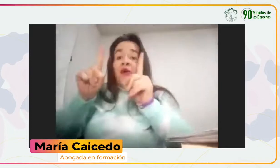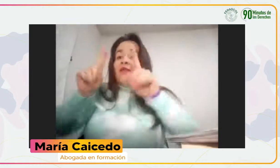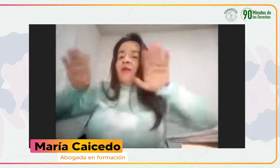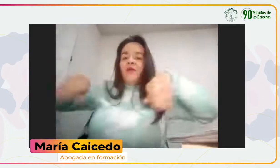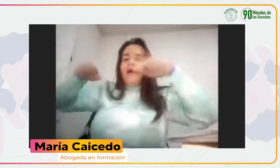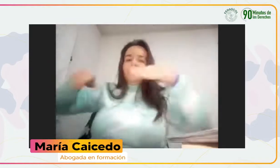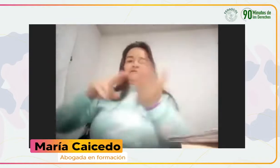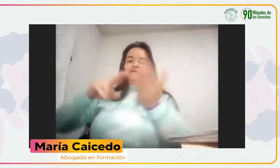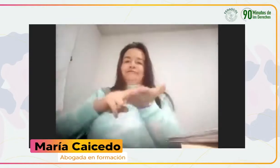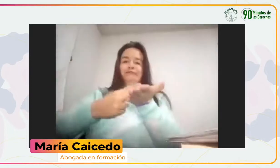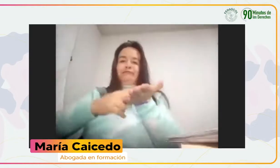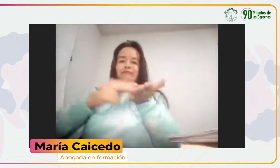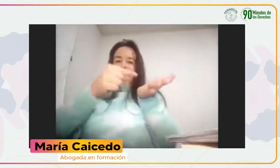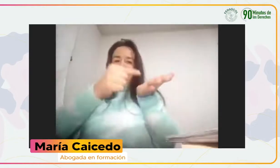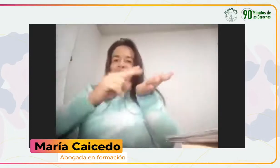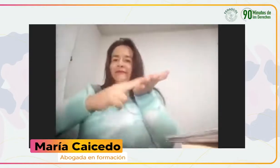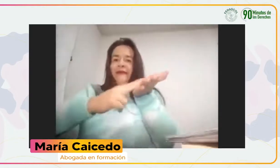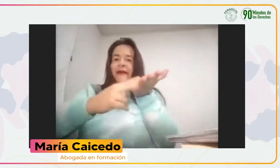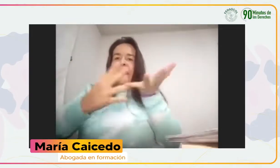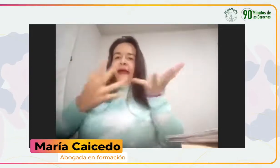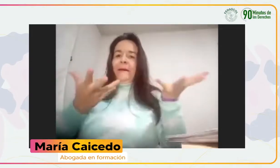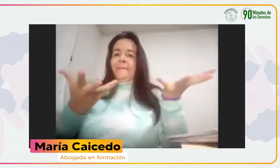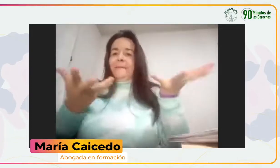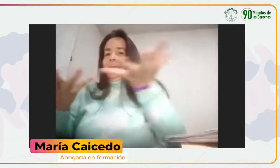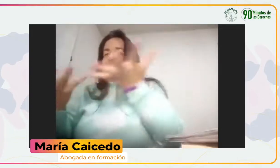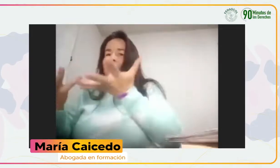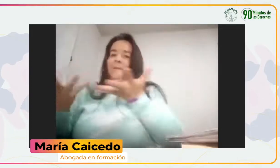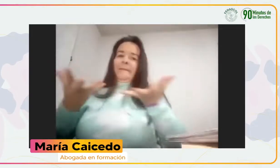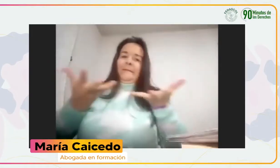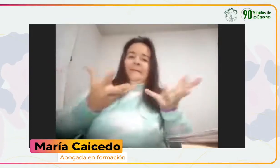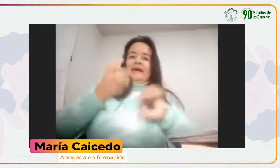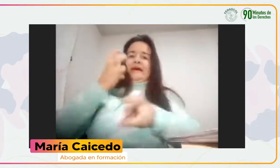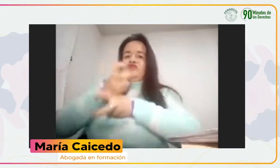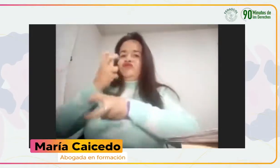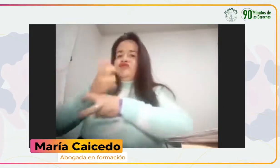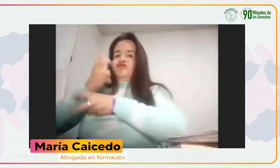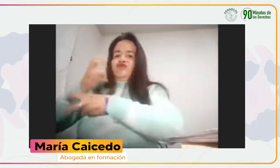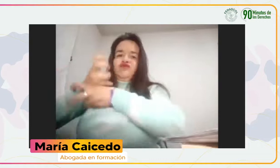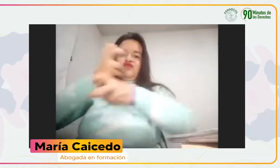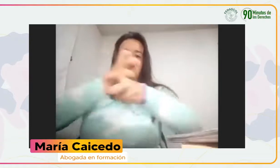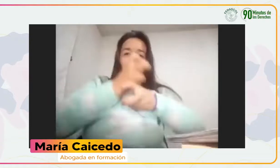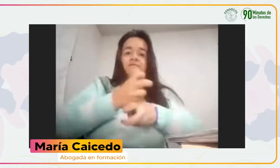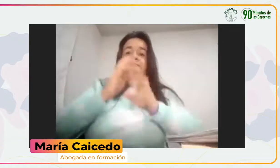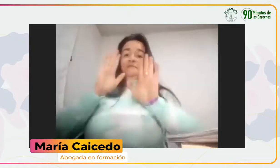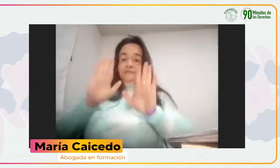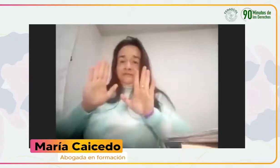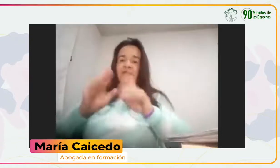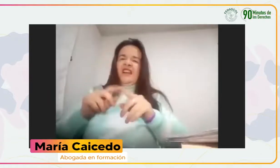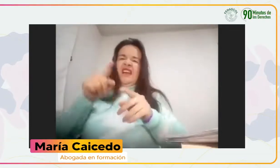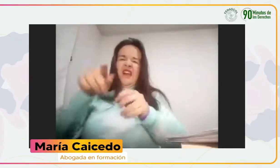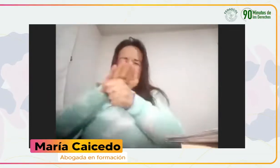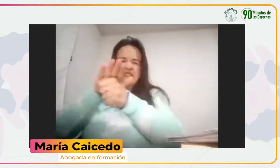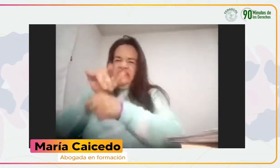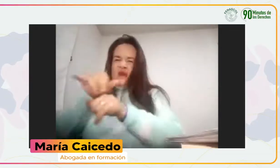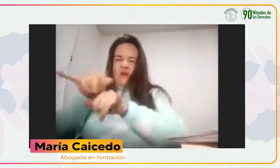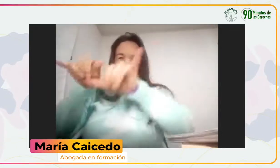tipo de charla, podemos hacerlo, pero si no tenemos el servicio de interpretación, realmente se nos dificulta un